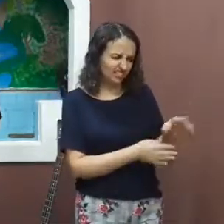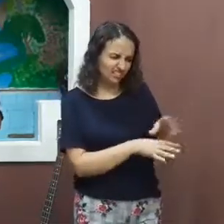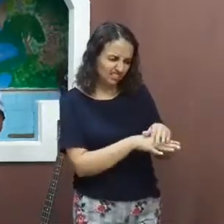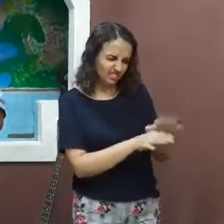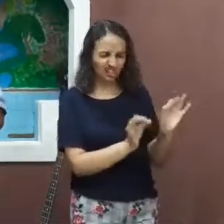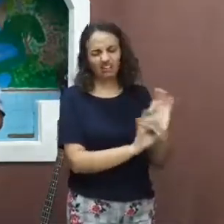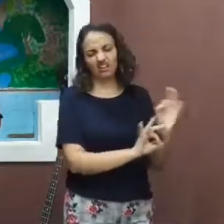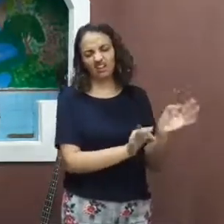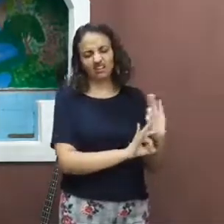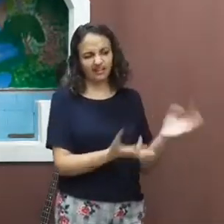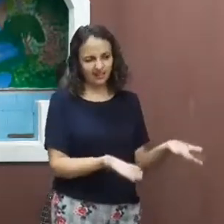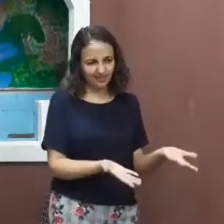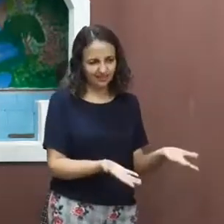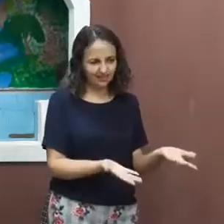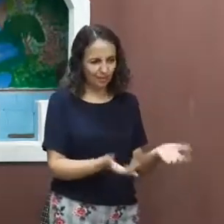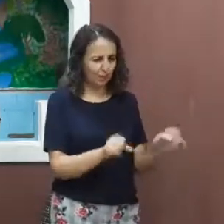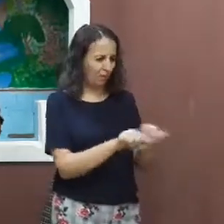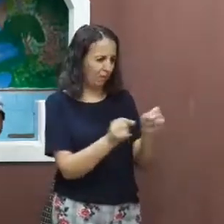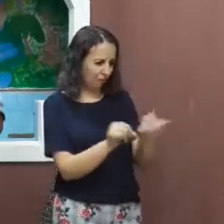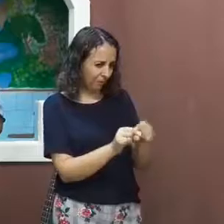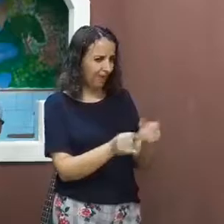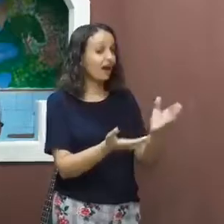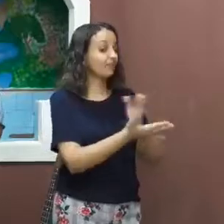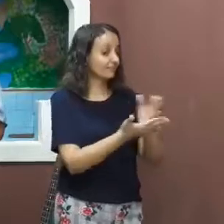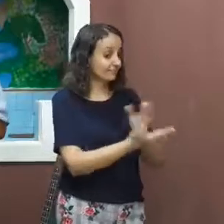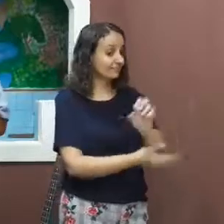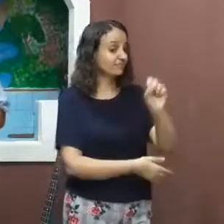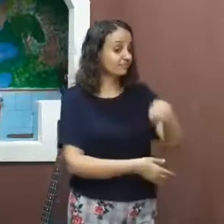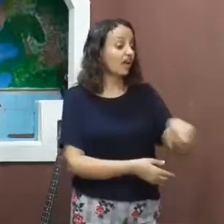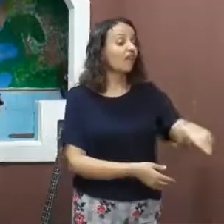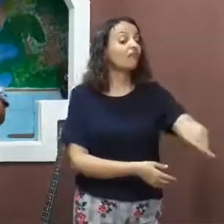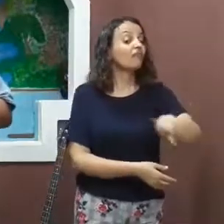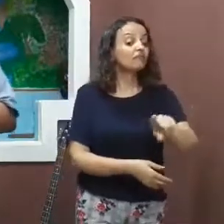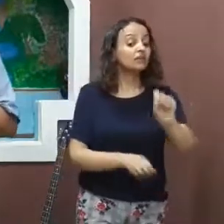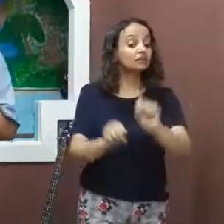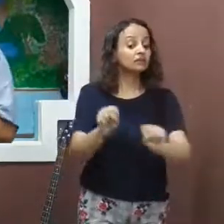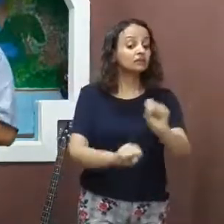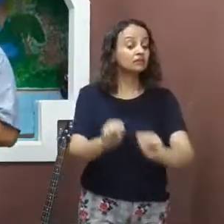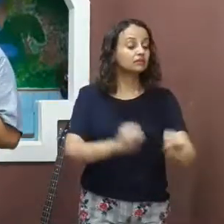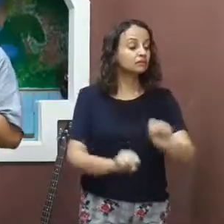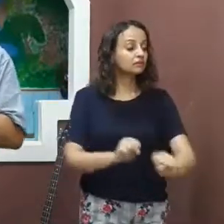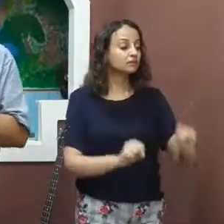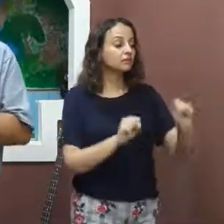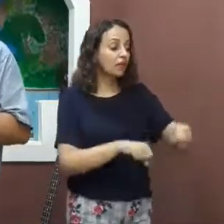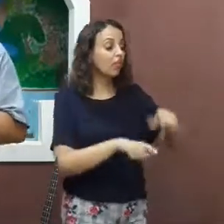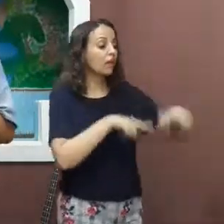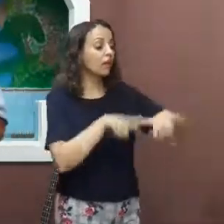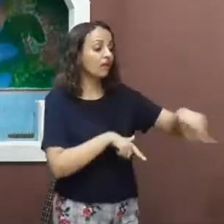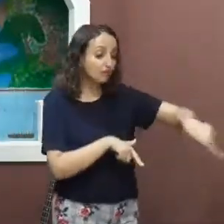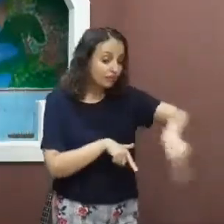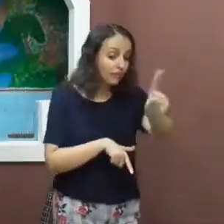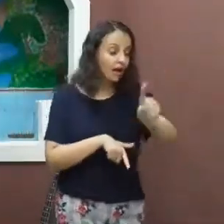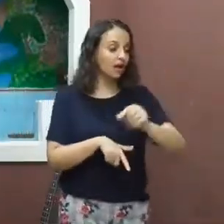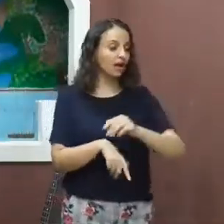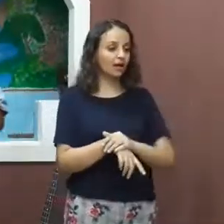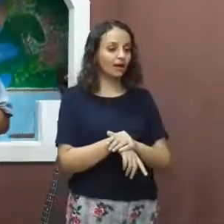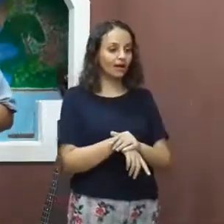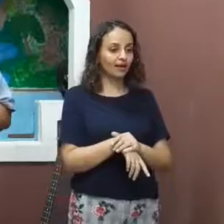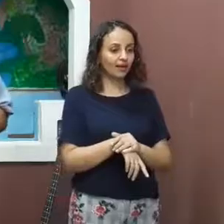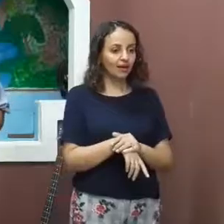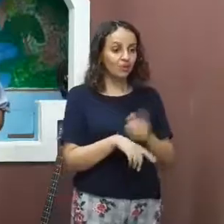isso é frescurite, fala para você arrumar a louça, fala para você arrumar um trabalho, fala para você passear, fala para você fazer um